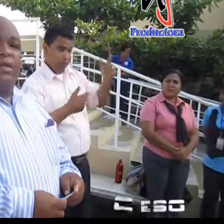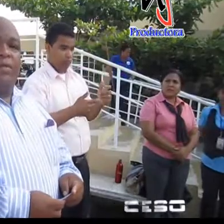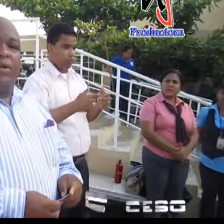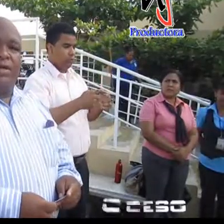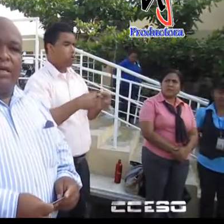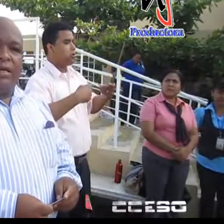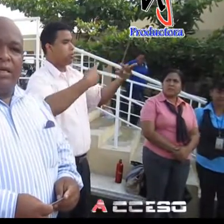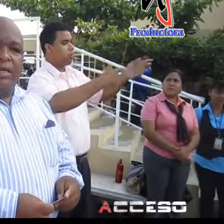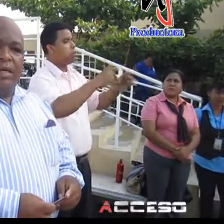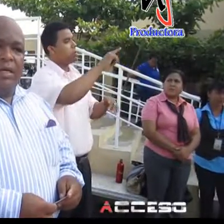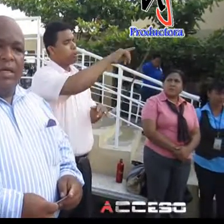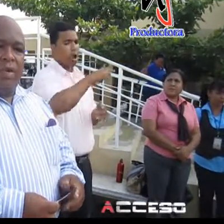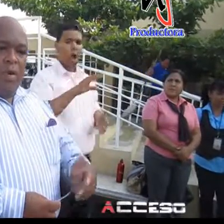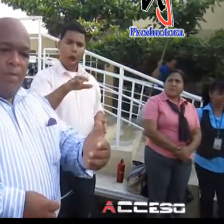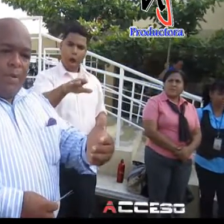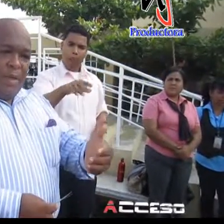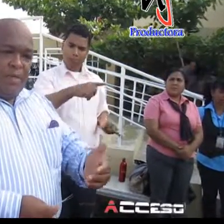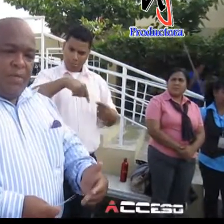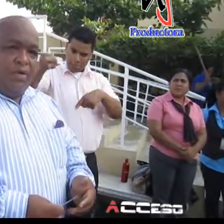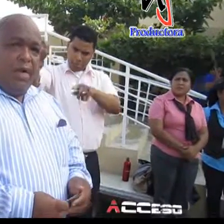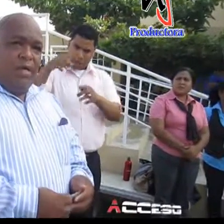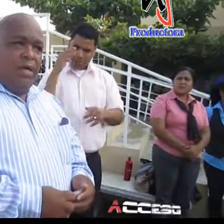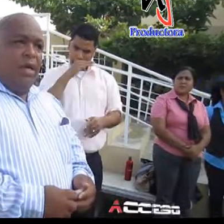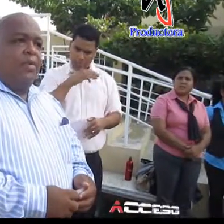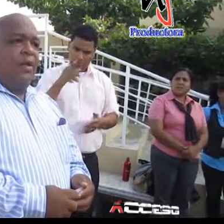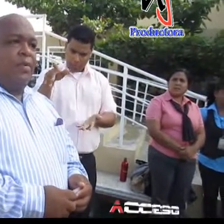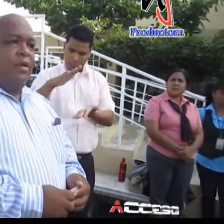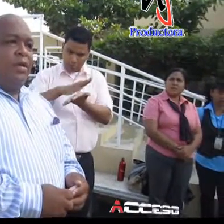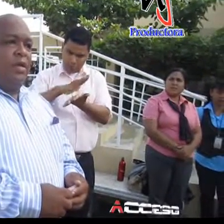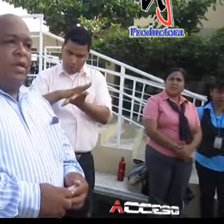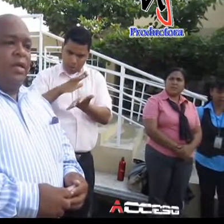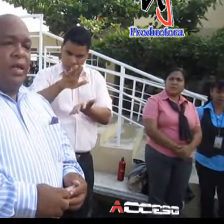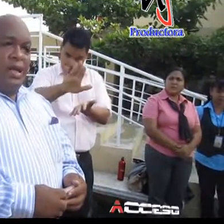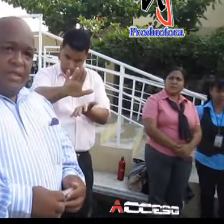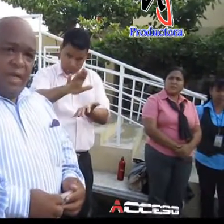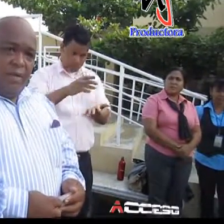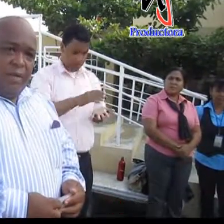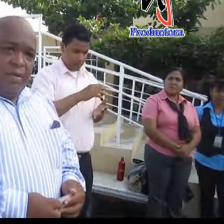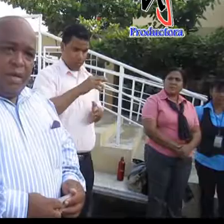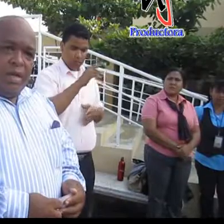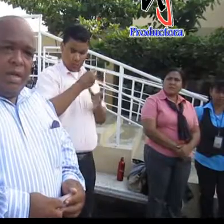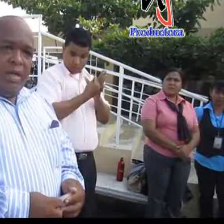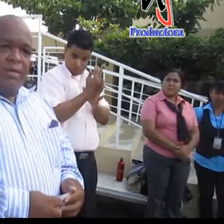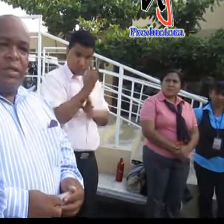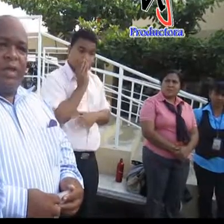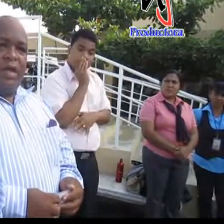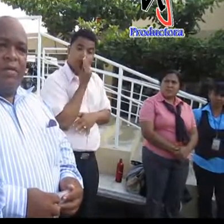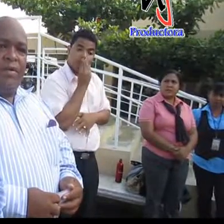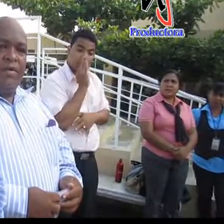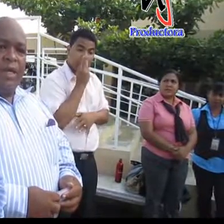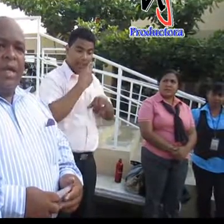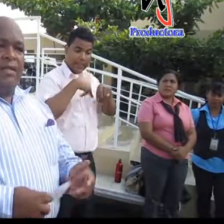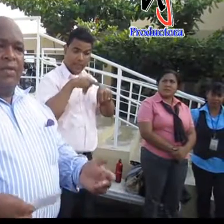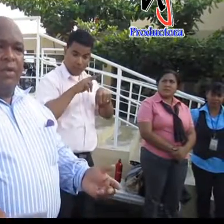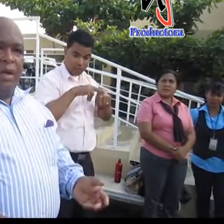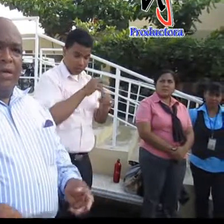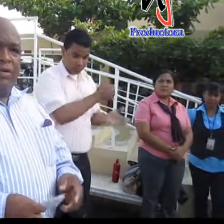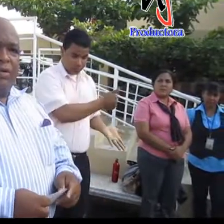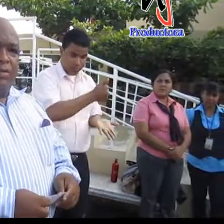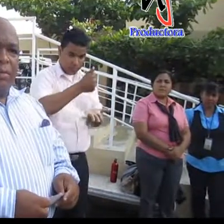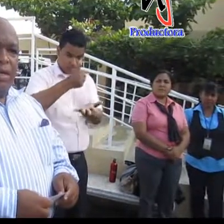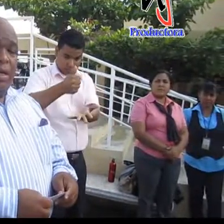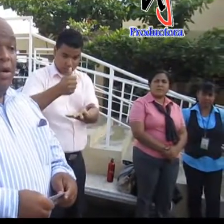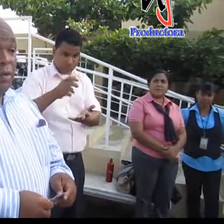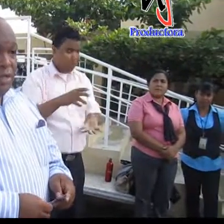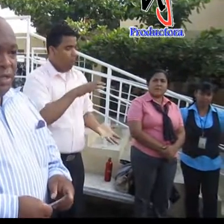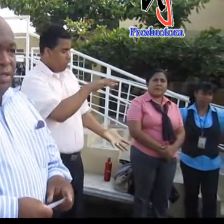hoy quisiéramos hacer, cual lo pide el ceremonial de la misma, tener la siembra de lo que es la rosa de Bayahibe, que es el símbolo de la